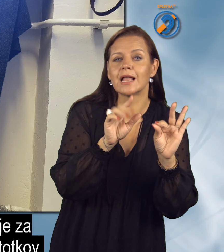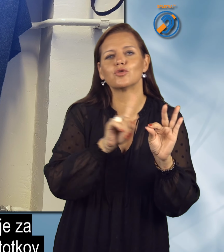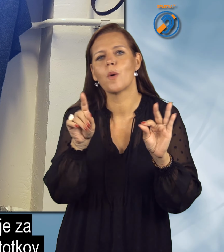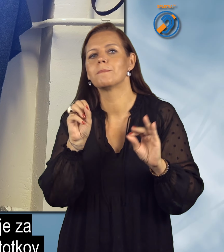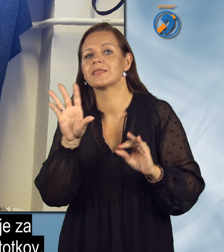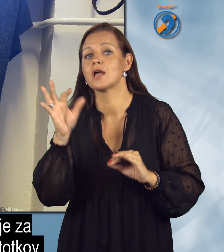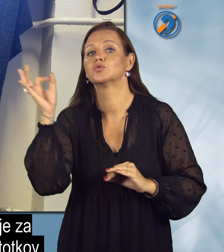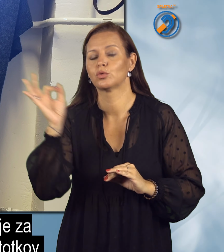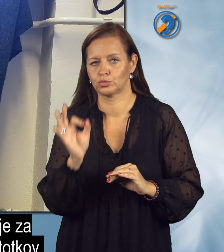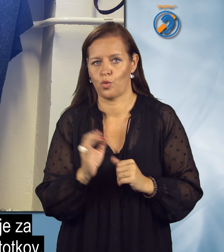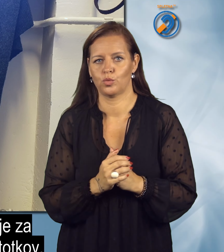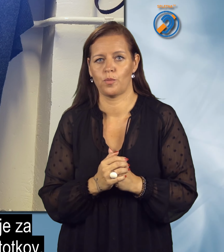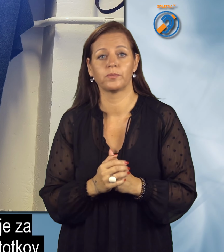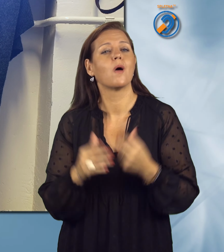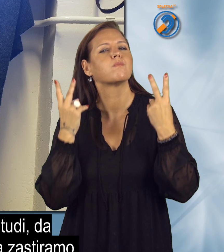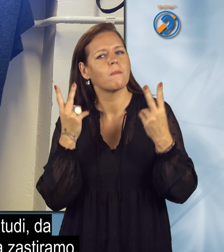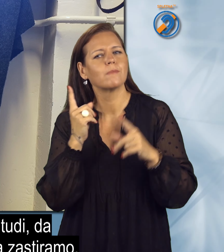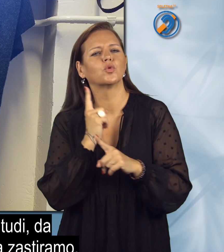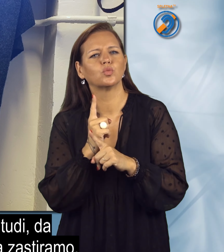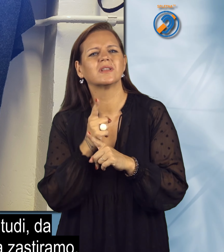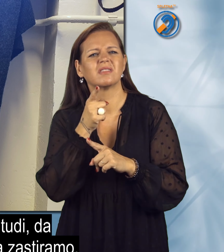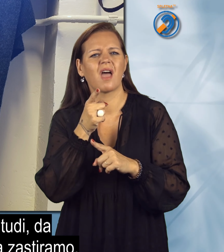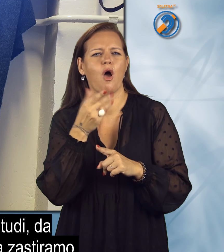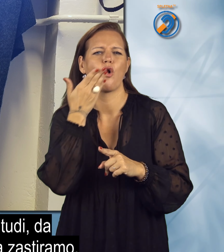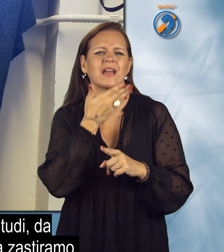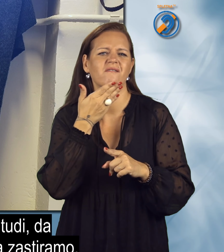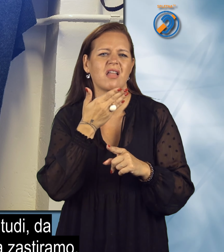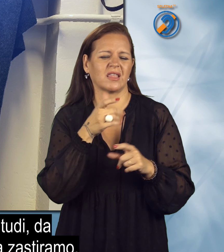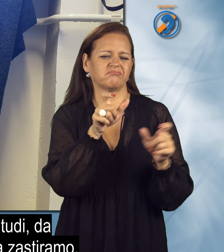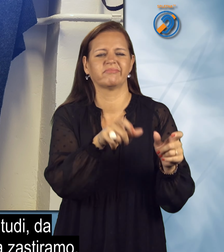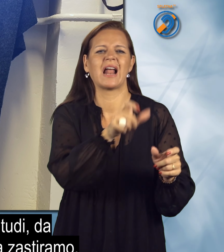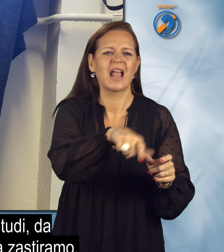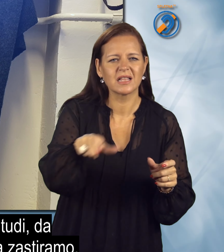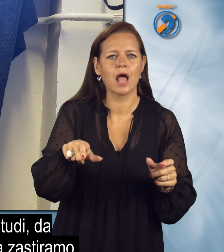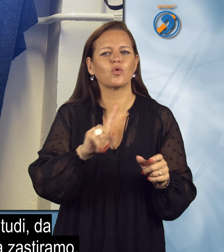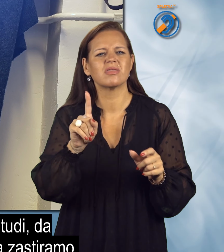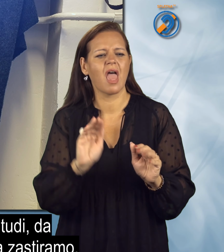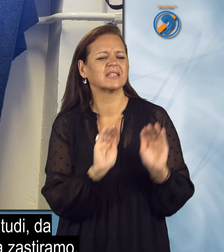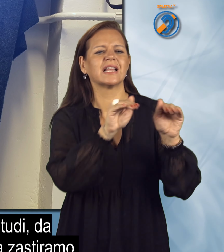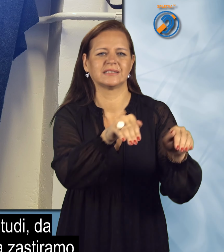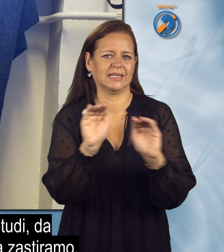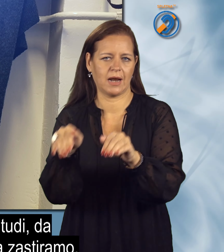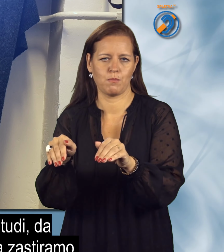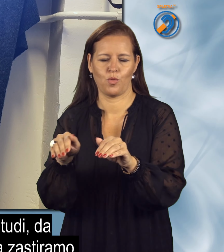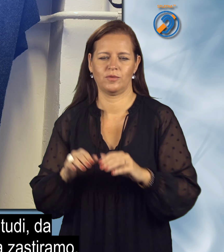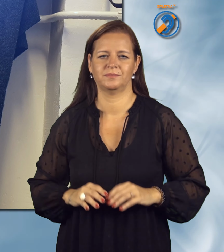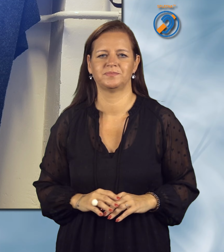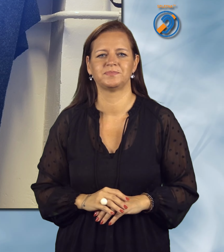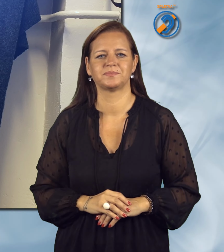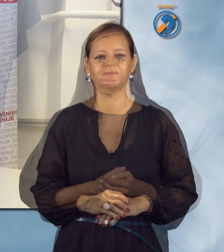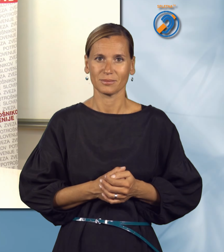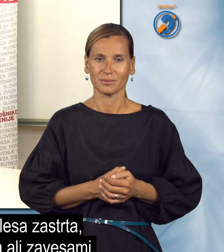energije za 10 do 15%. Pomembno je tudi, da ogrevalnih teles ne